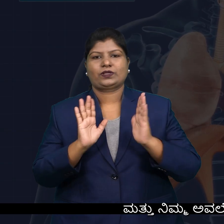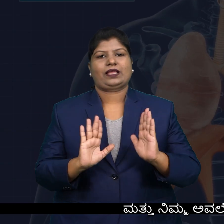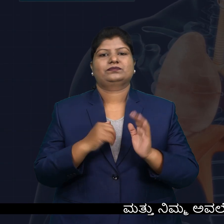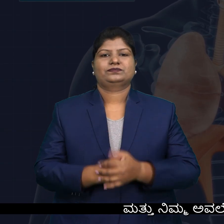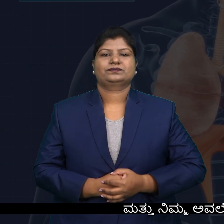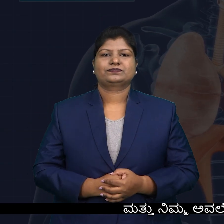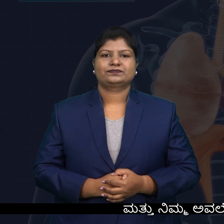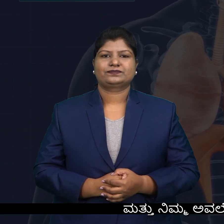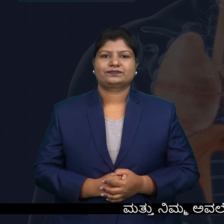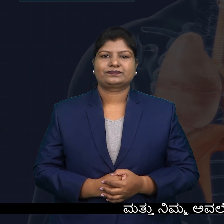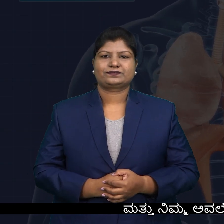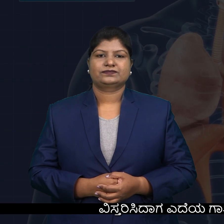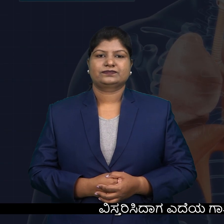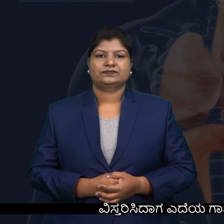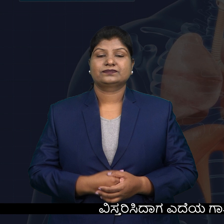ದಾಖಲಿಸಿ.